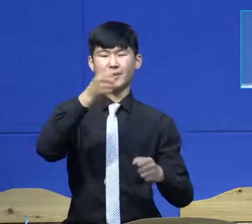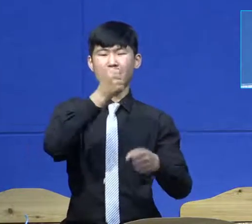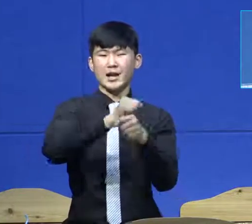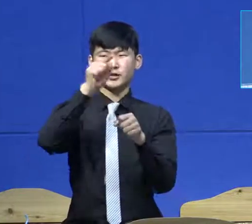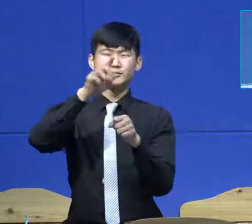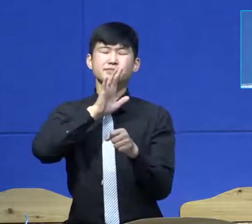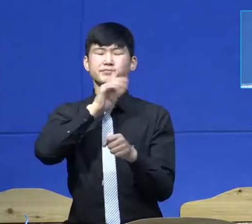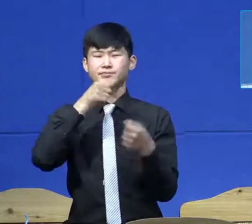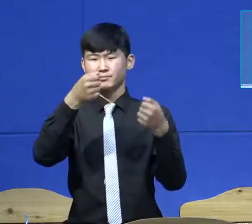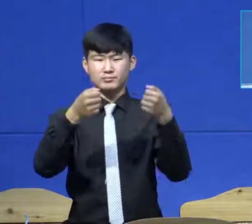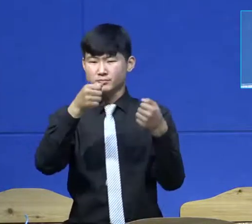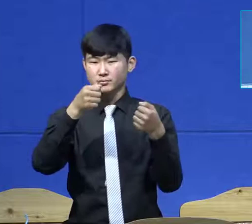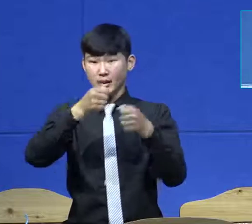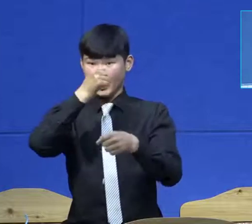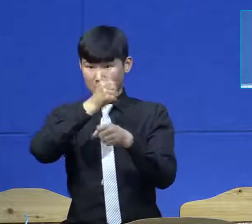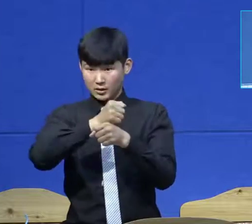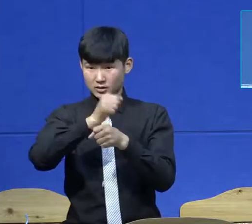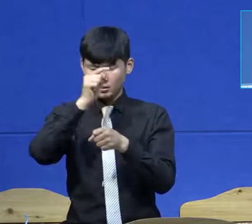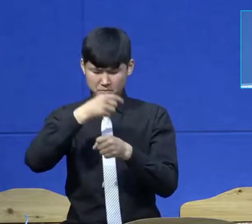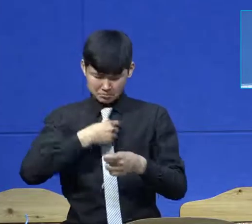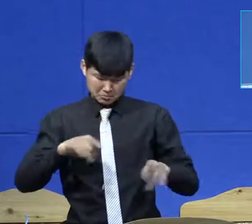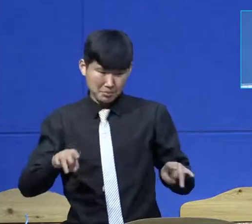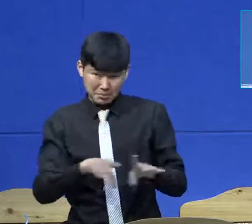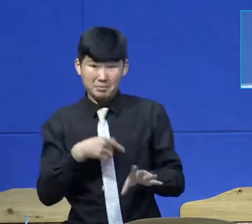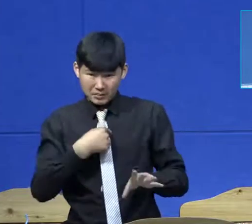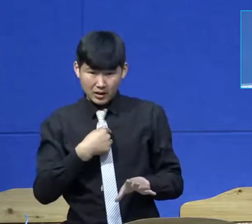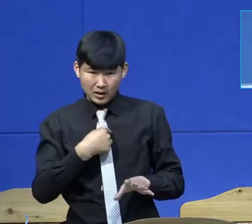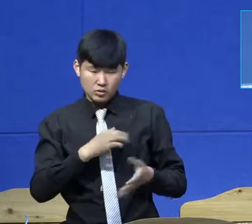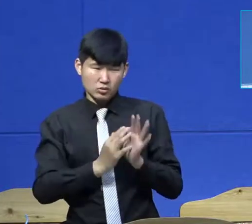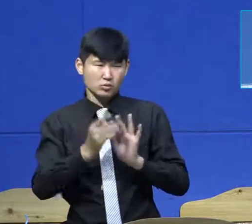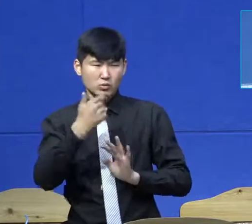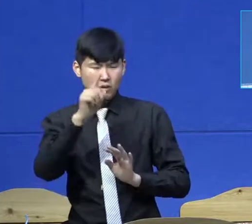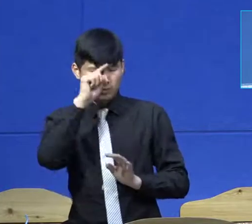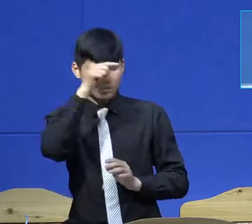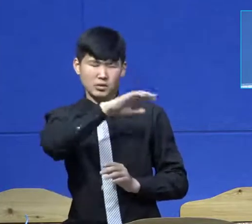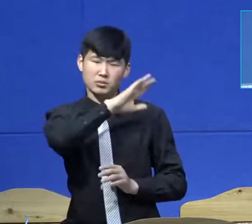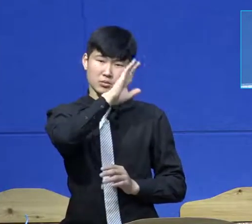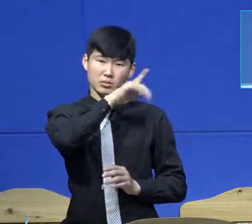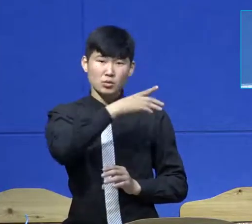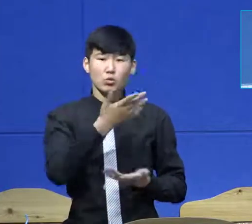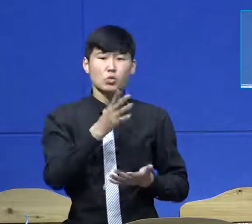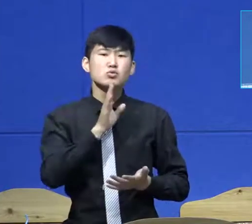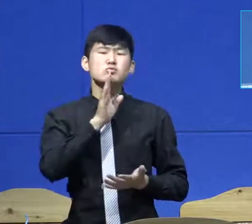ажиллахаар яваад явсан. Ажил дээр бие сонин байгаа учраас өөрөө жолоогоо бариад имлэг төчөө хөвцсөн. Тэр хүн үүрээр өвд болсон.